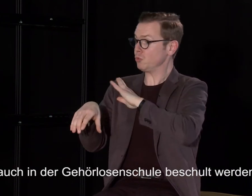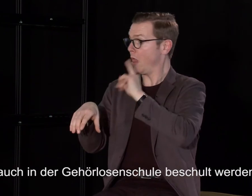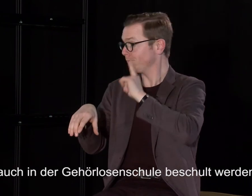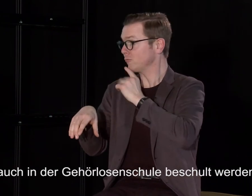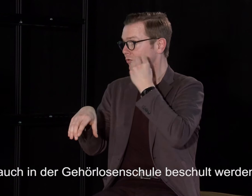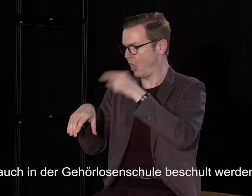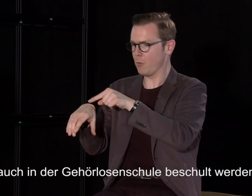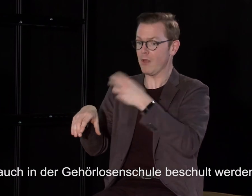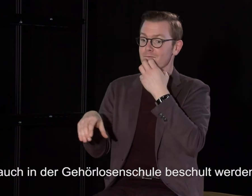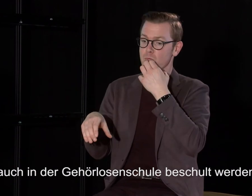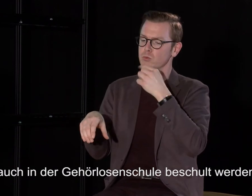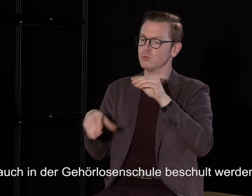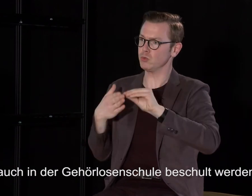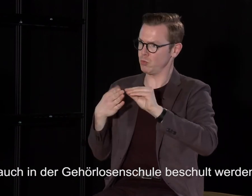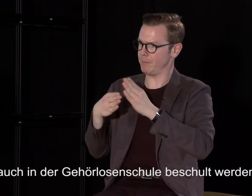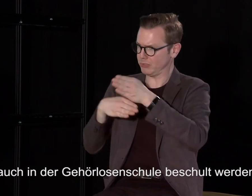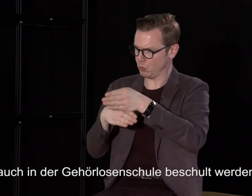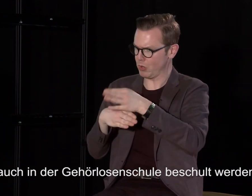werden oder halt auch in der Geschirrlosen-Schule gehen,